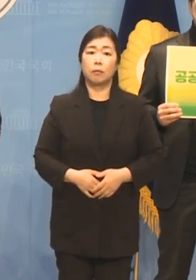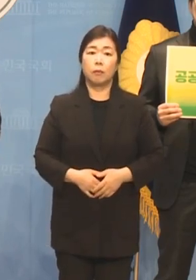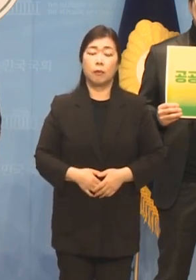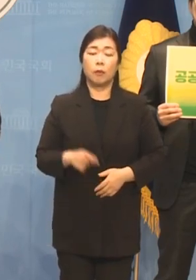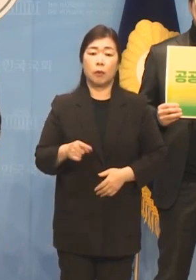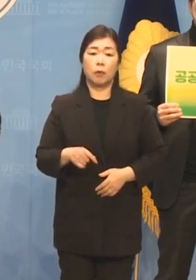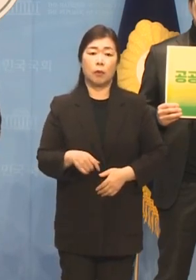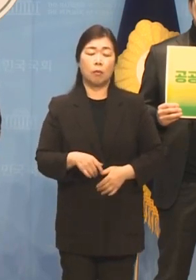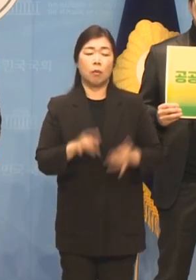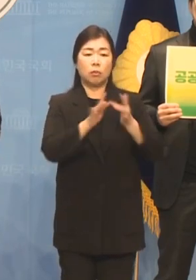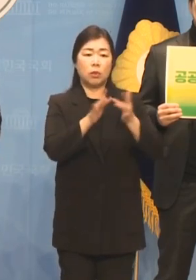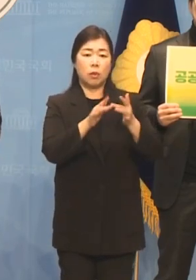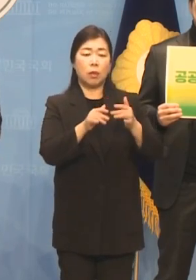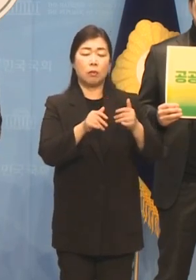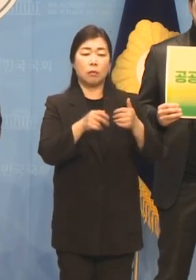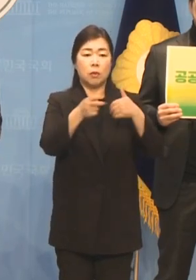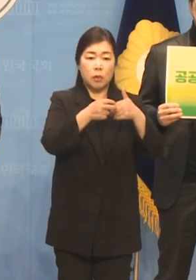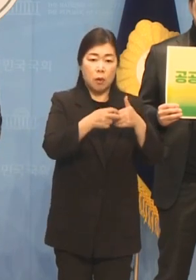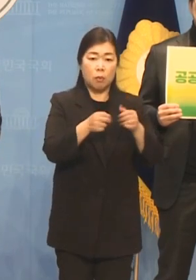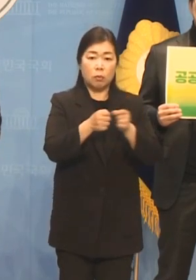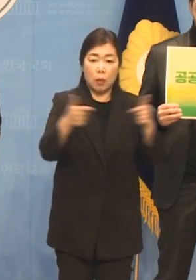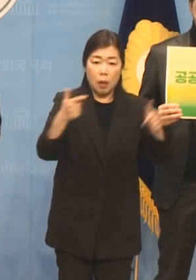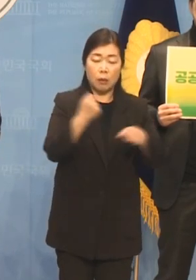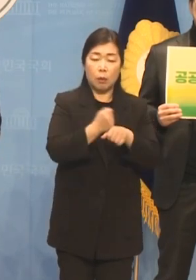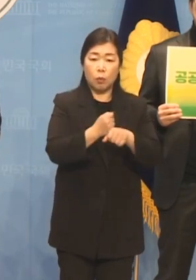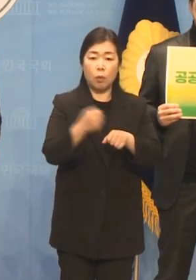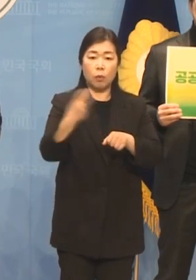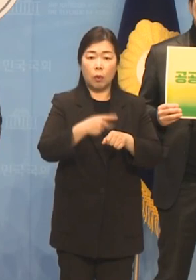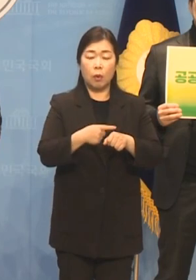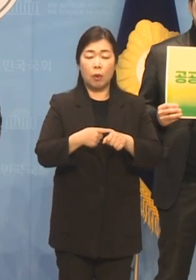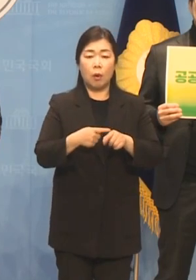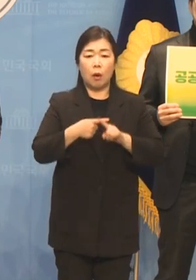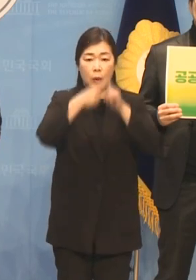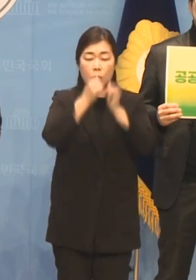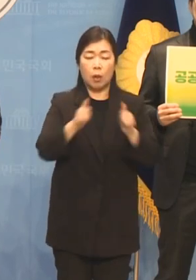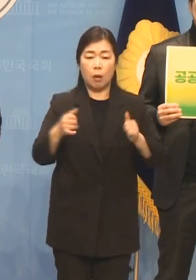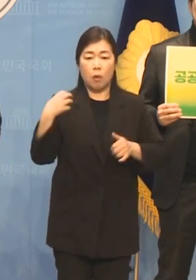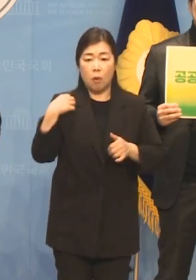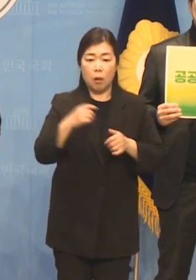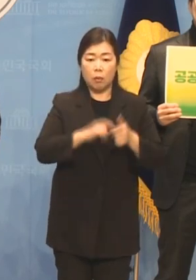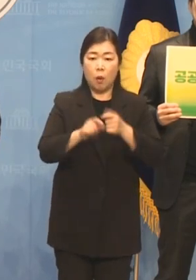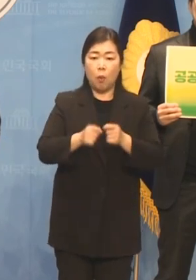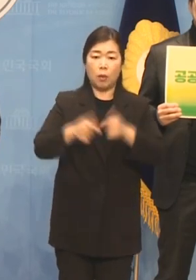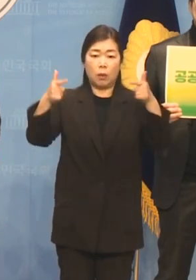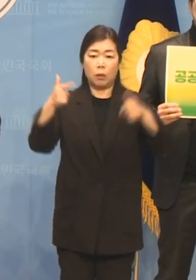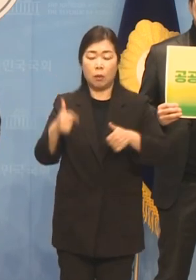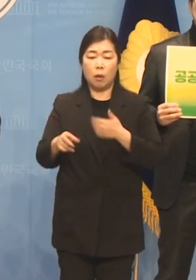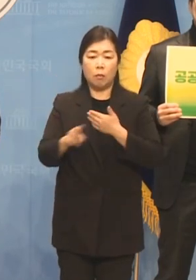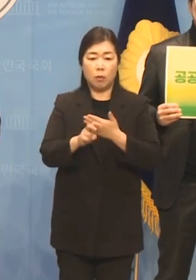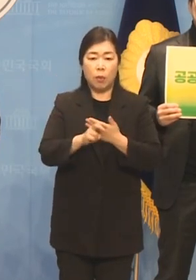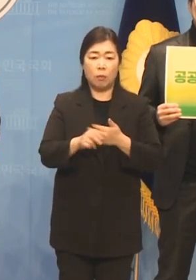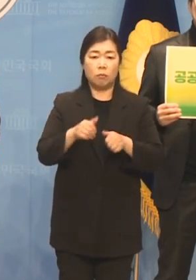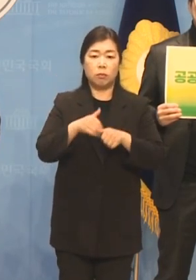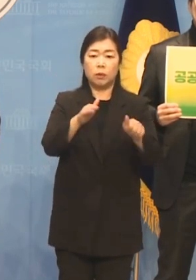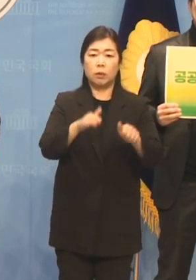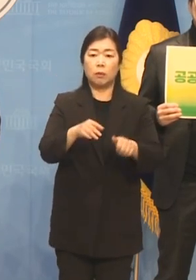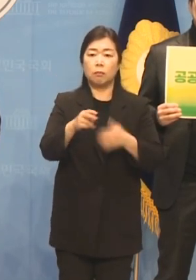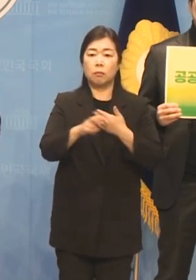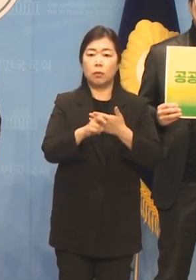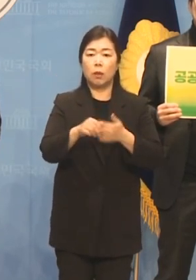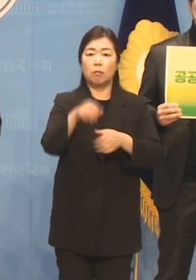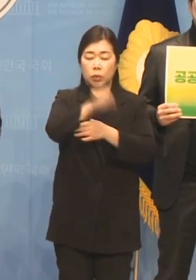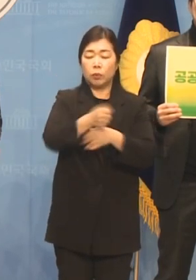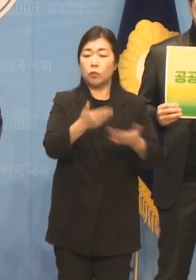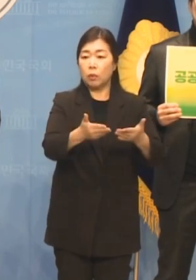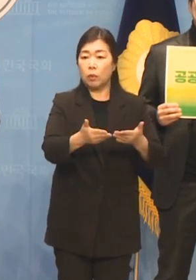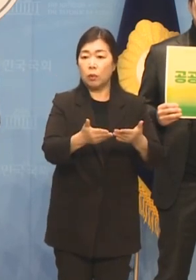비대면 진료를 확대한다든가 PA 간호사들의 역할을 더 확대해서 불법 진료를 묵인하거나 향후에 의료